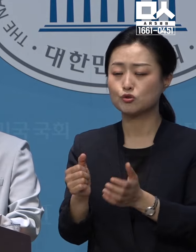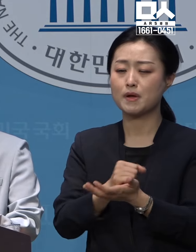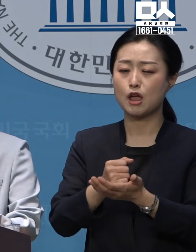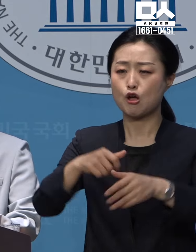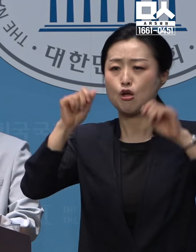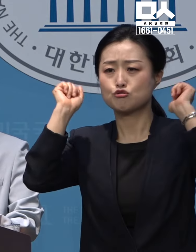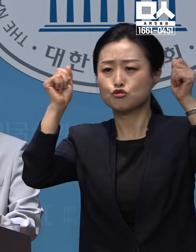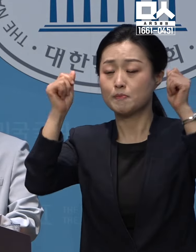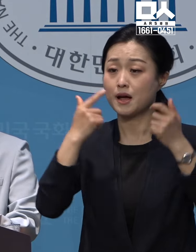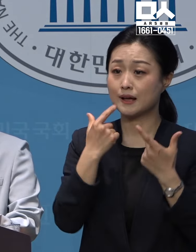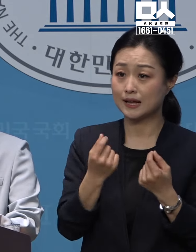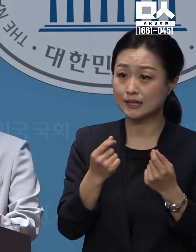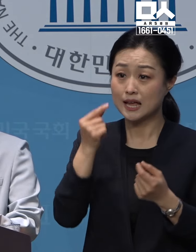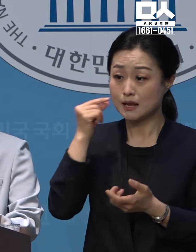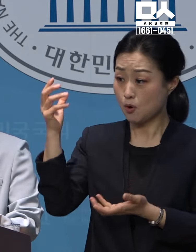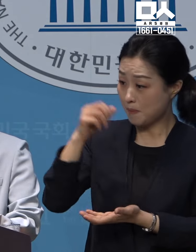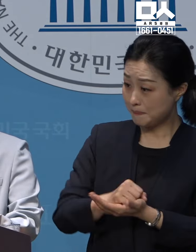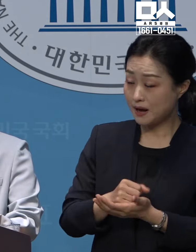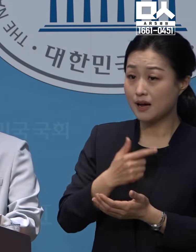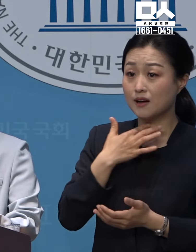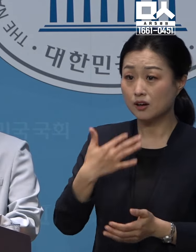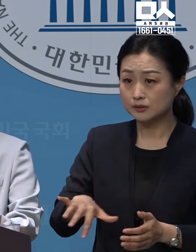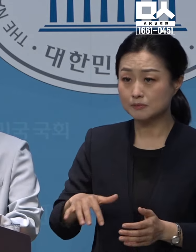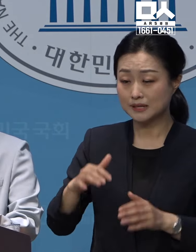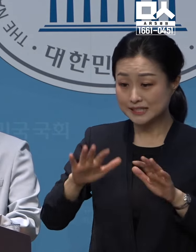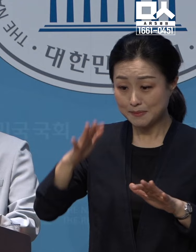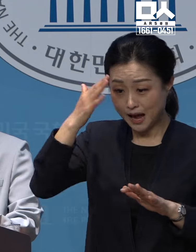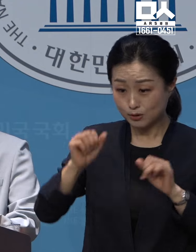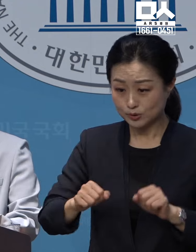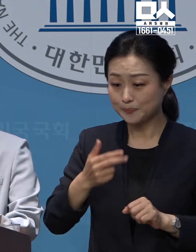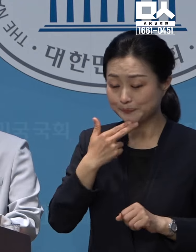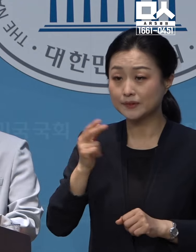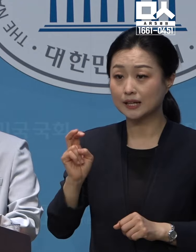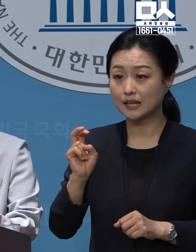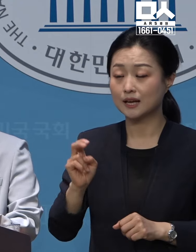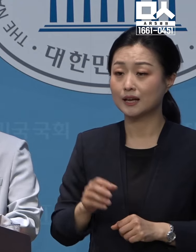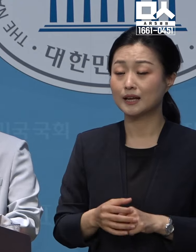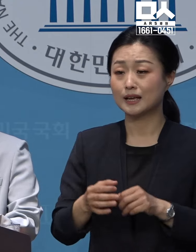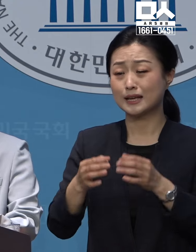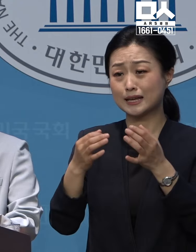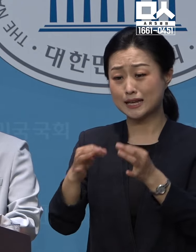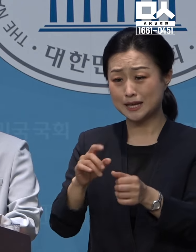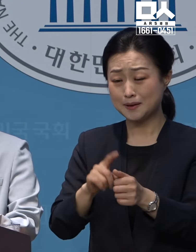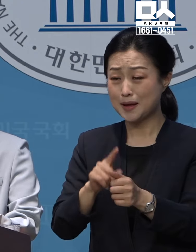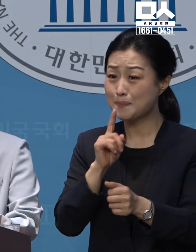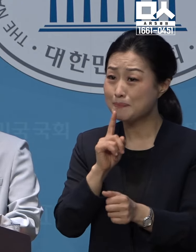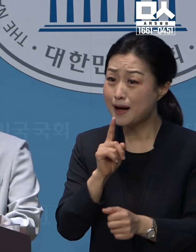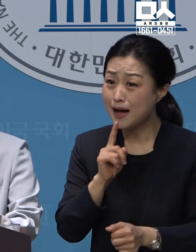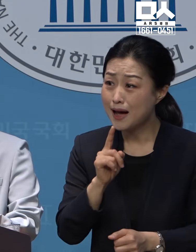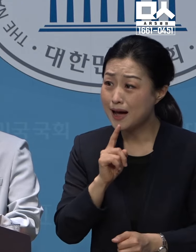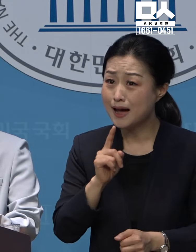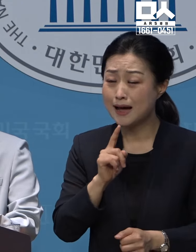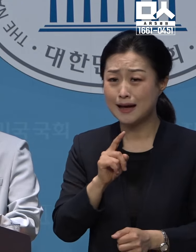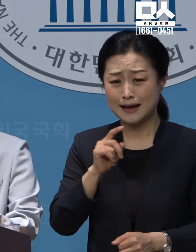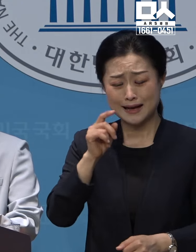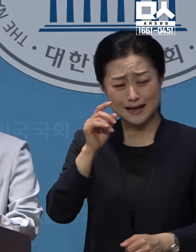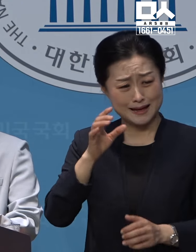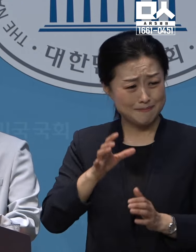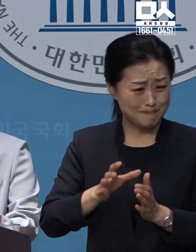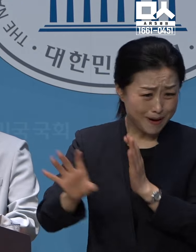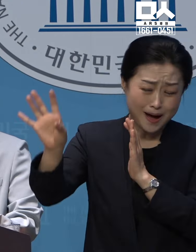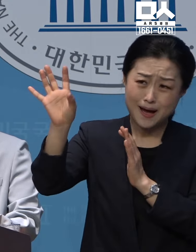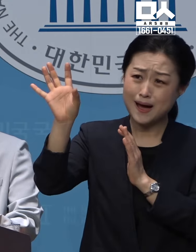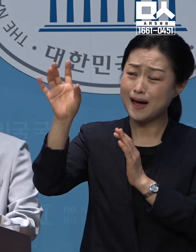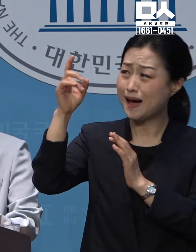안 되었다면 오늘의 한국이 없었을 것이란 등 김수 씨가 하는 말은 말이